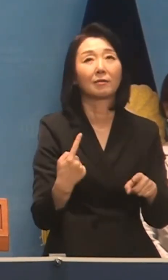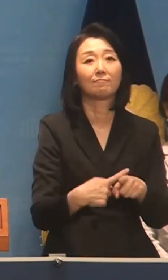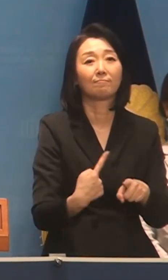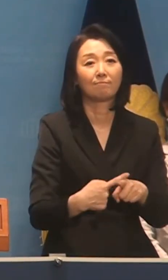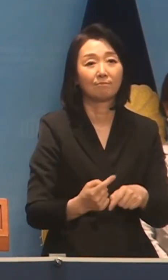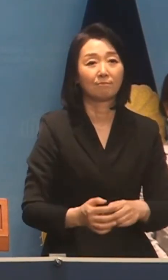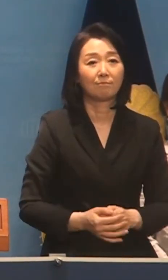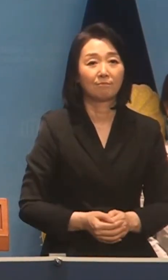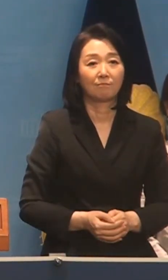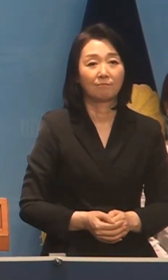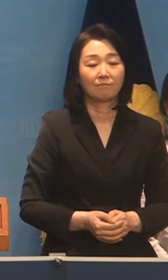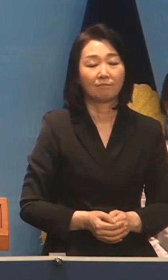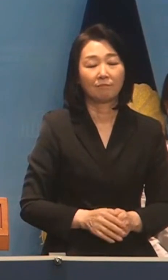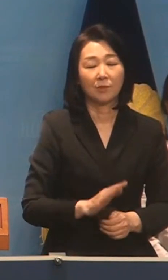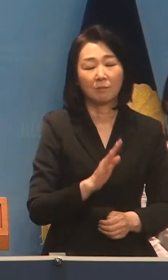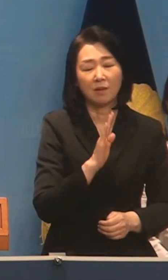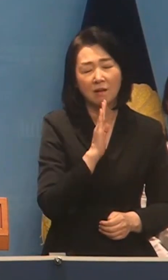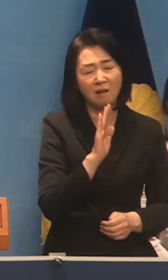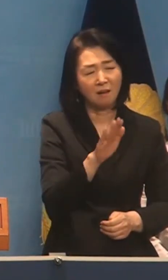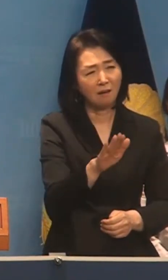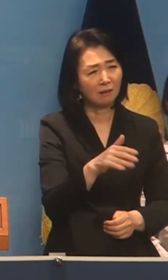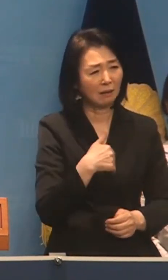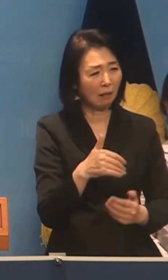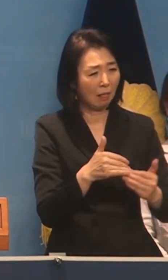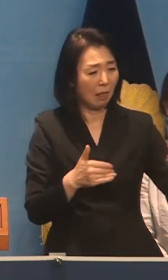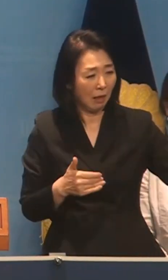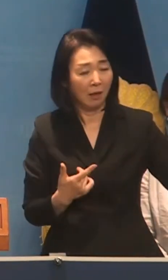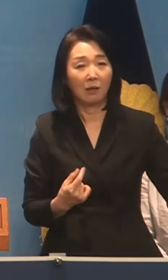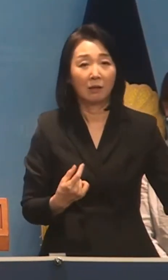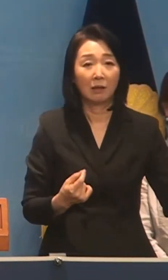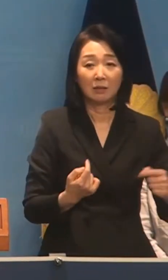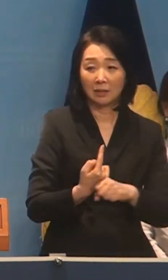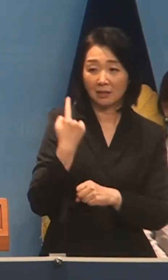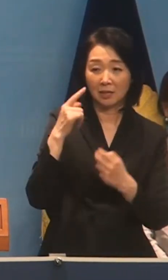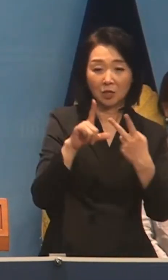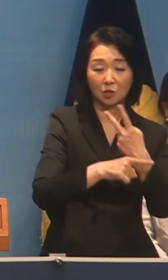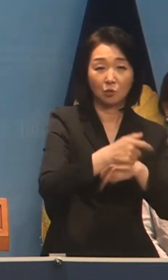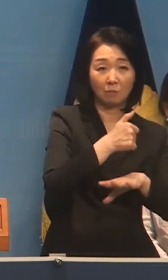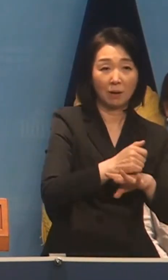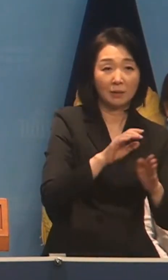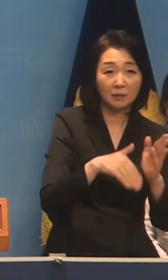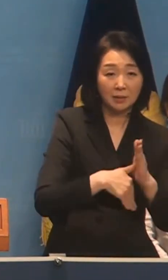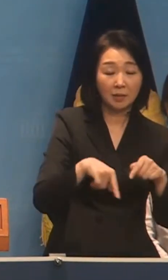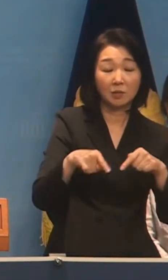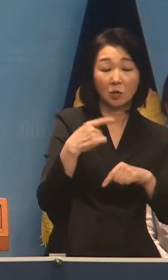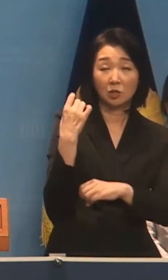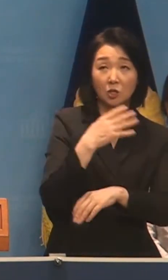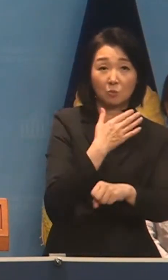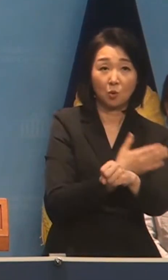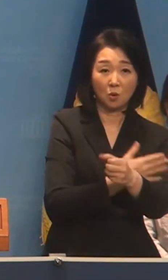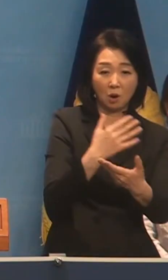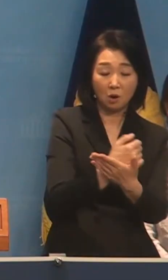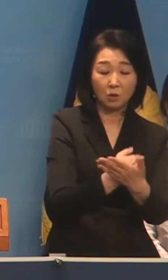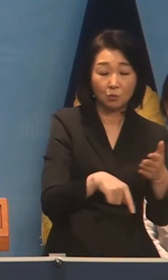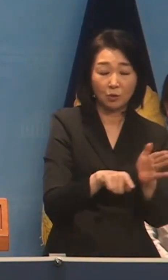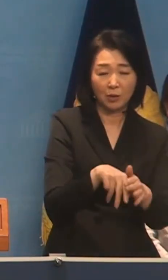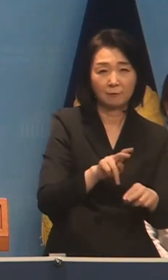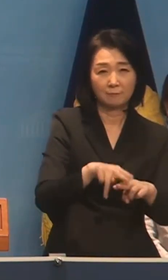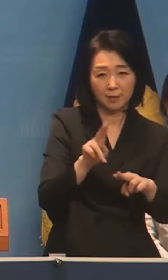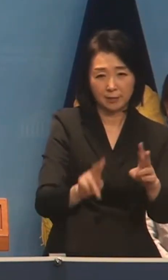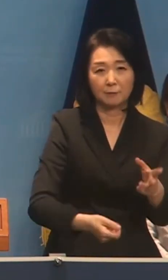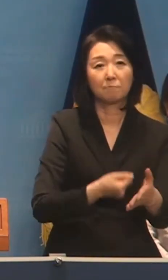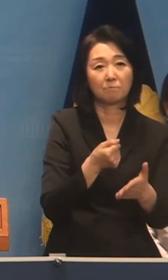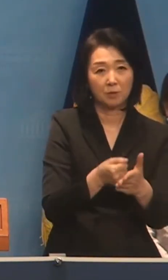생존권과 맞바꿔야 하는 너무나 멀리 있는 권리입니다. 저는 작년 2월 말 정치기본권을 얻기 위해 퇴직을